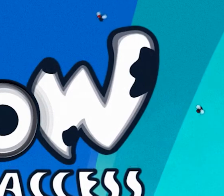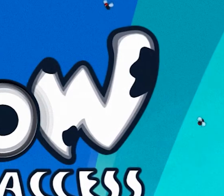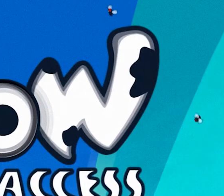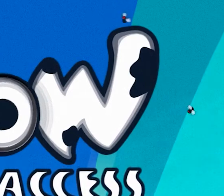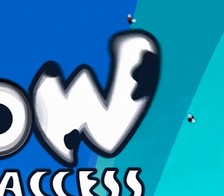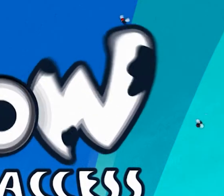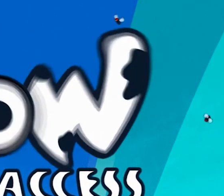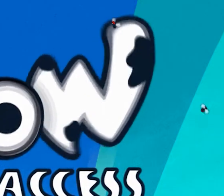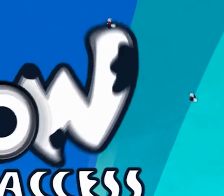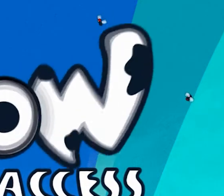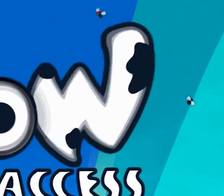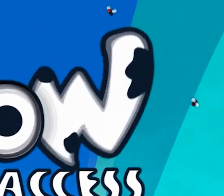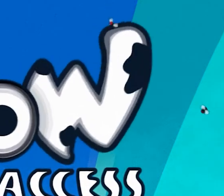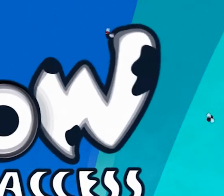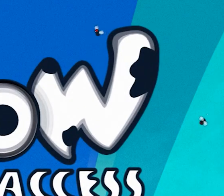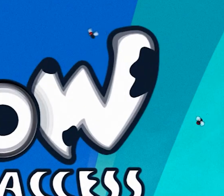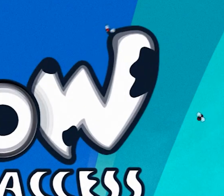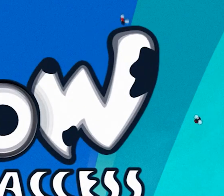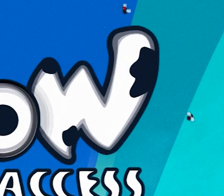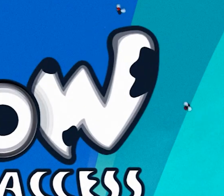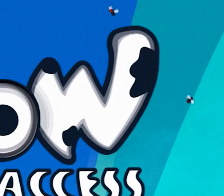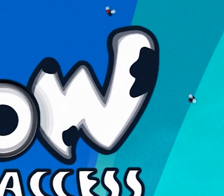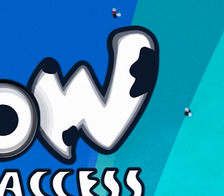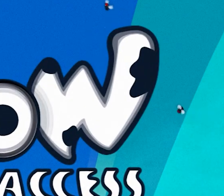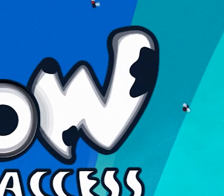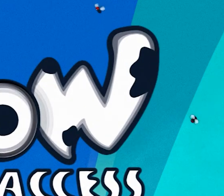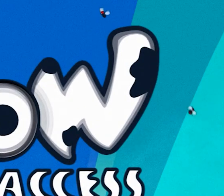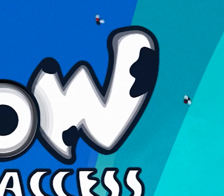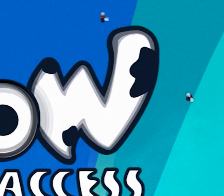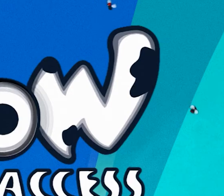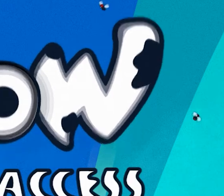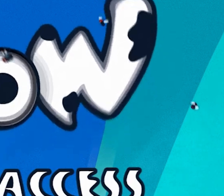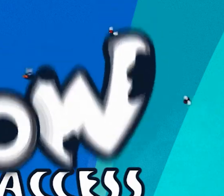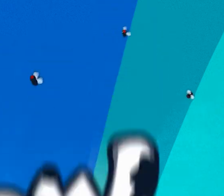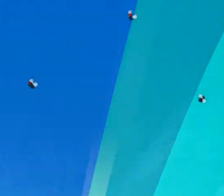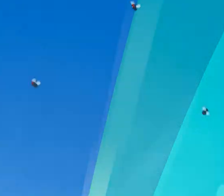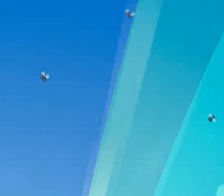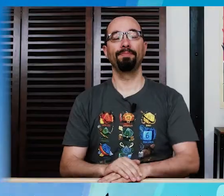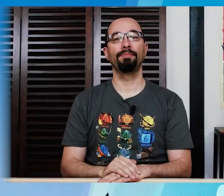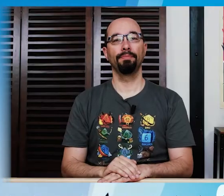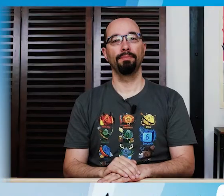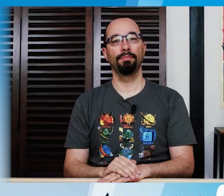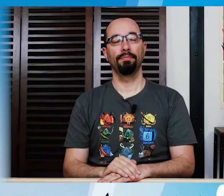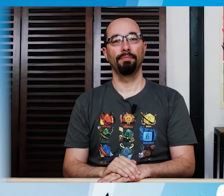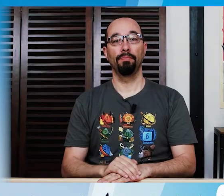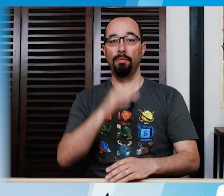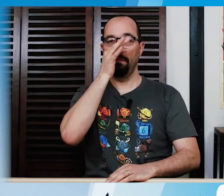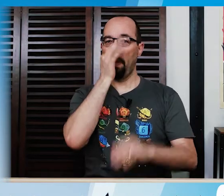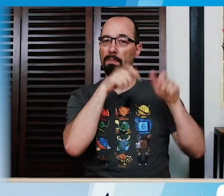Mow Access, un jeu de Bruno Catala pour 2 à 5 fermiers à partir de 7 ans.